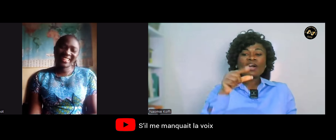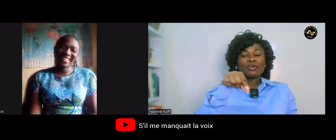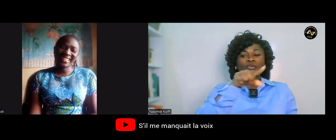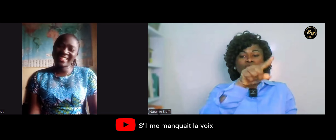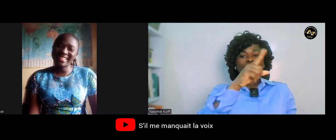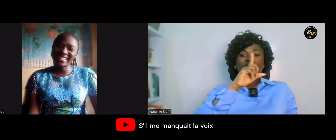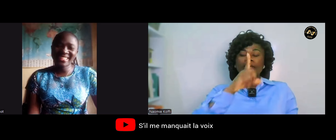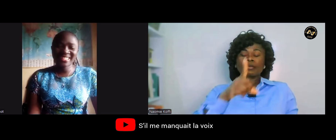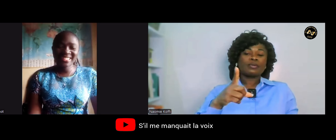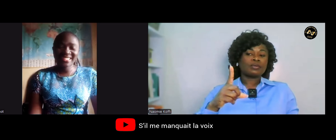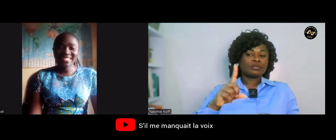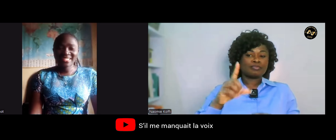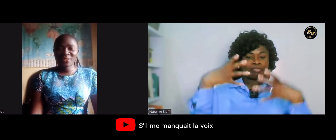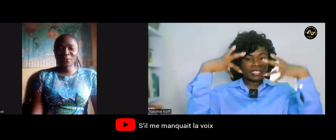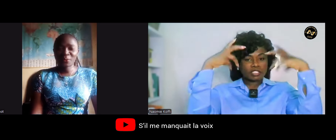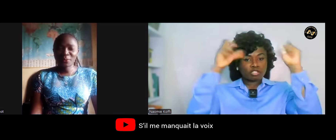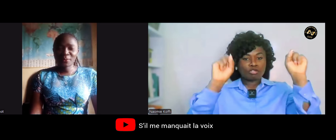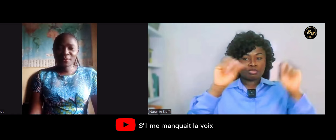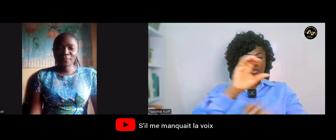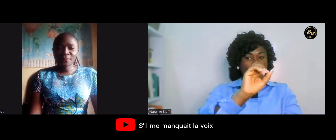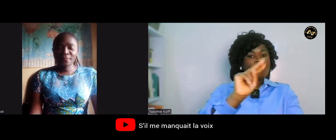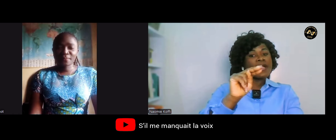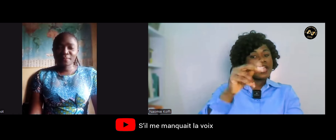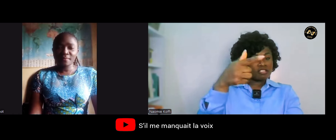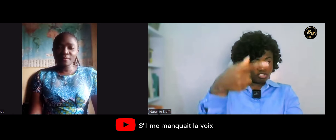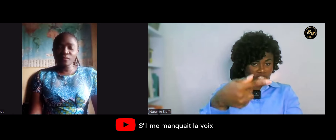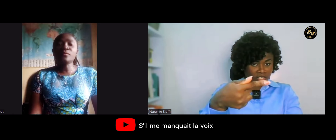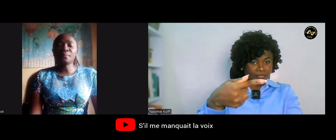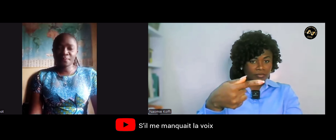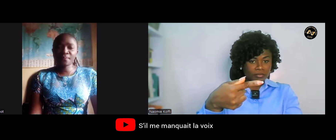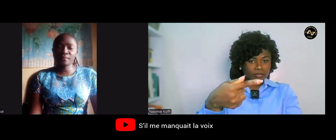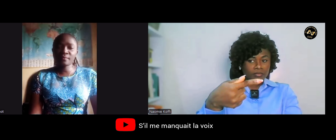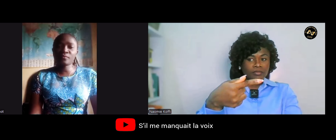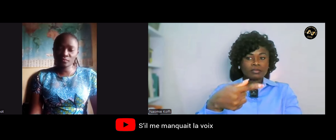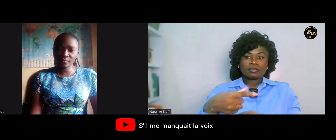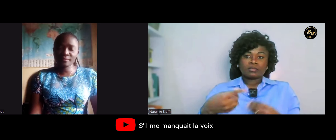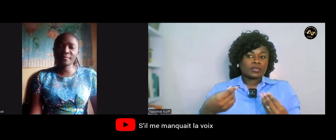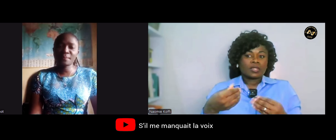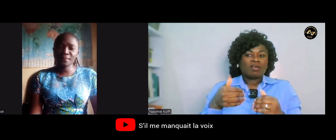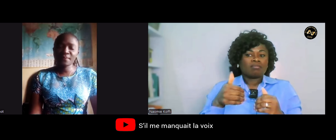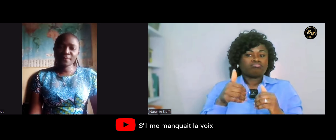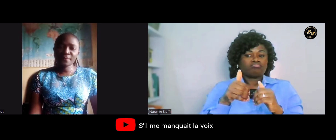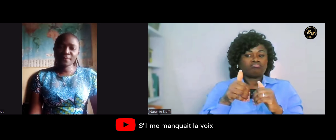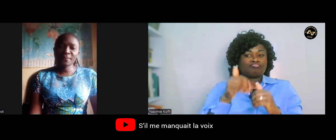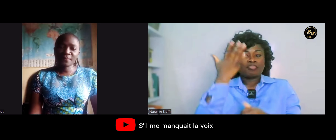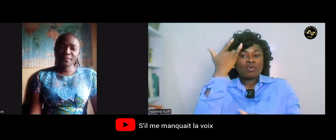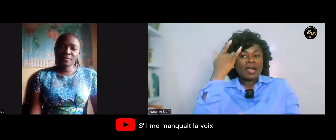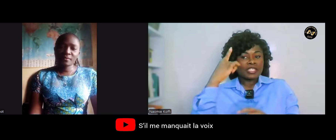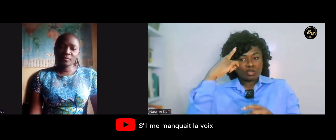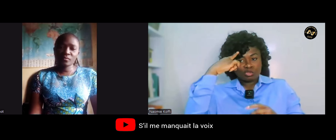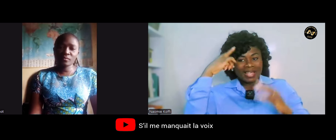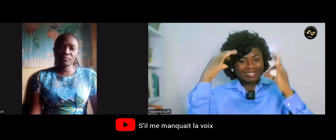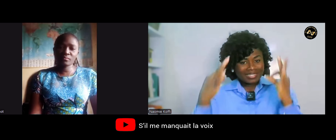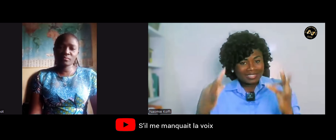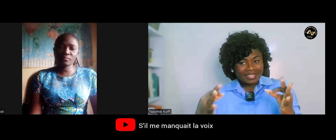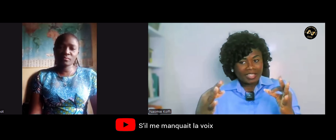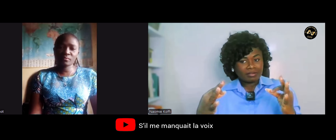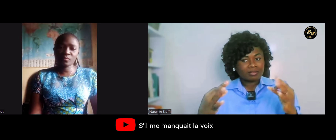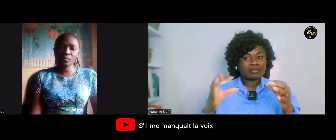je vois que tu es président d'une ONG. Euh, Pourquoi est-ce que tu